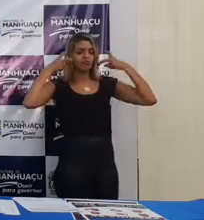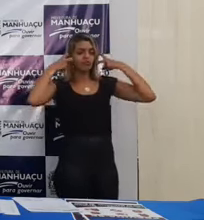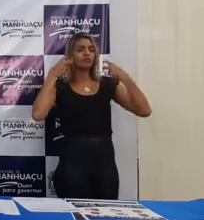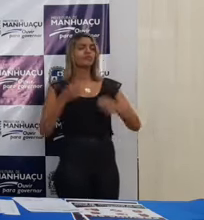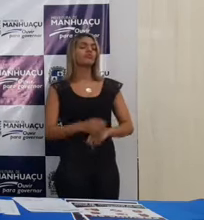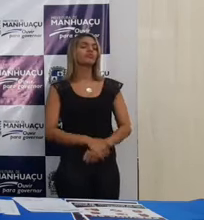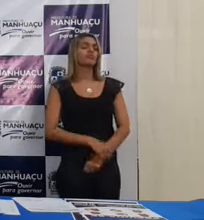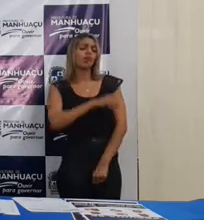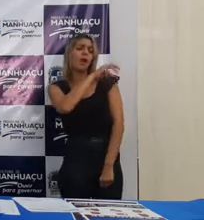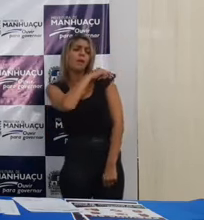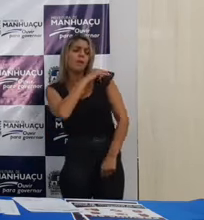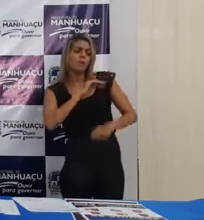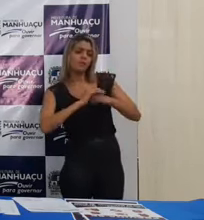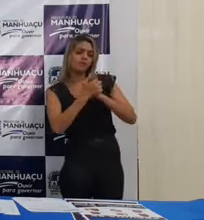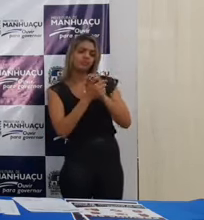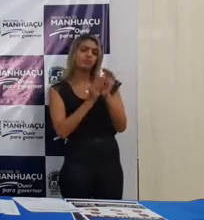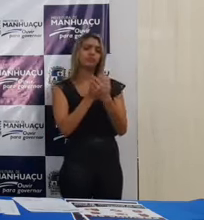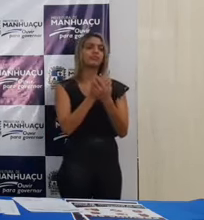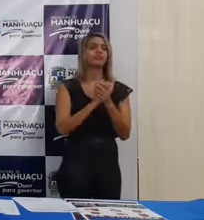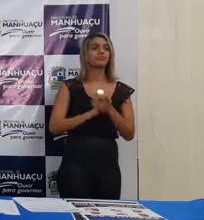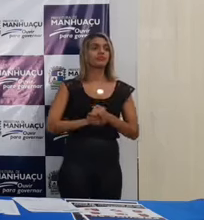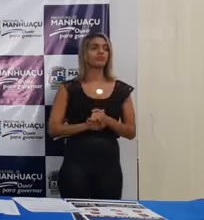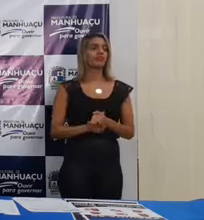Algum outro veículo de imprensa?